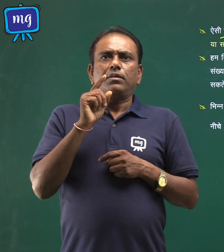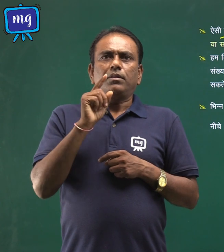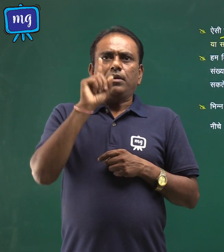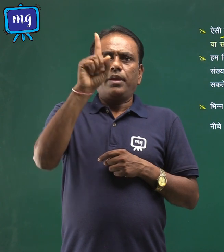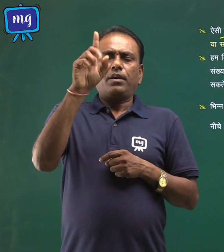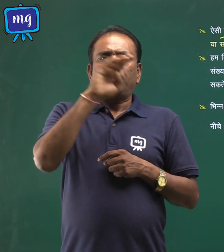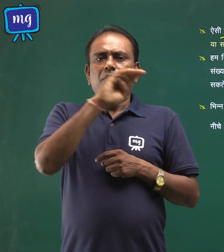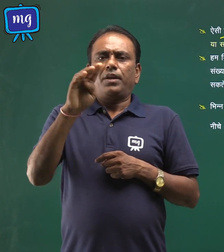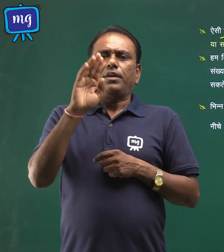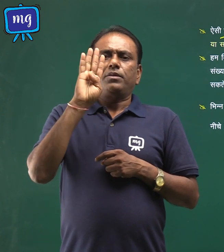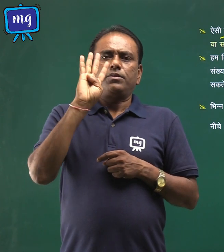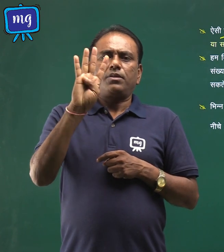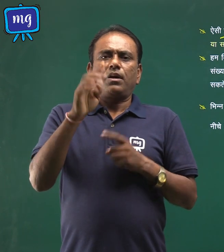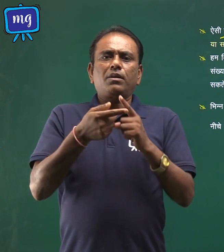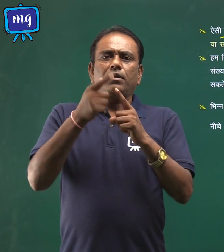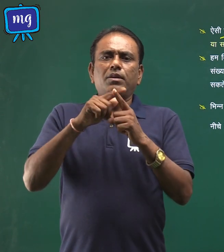1/4 की